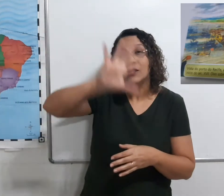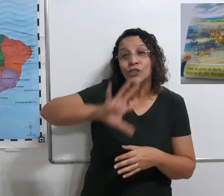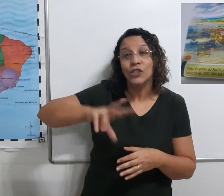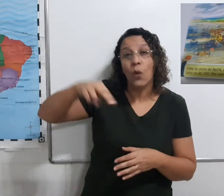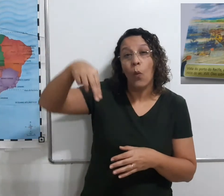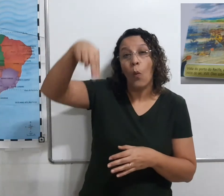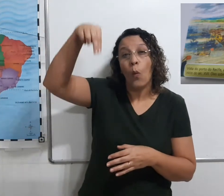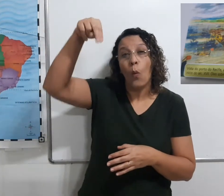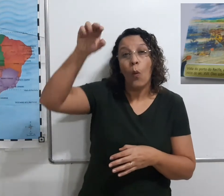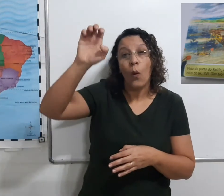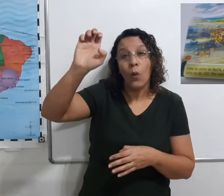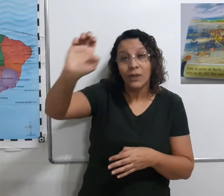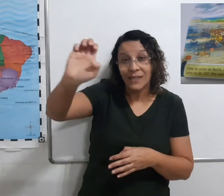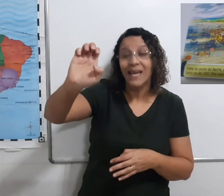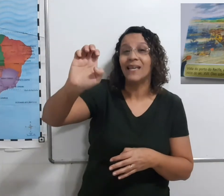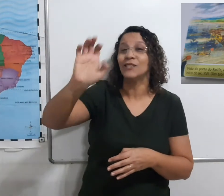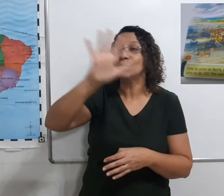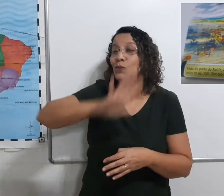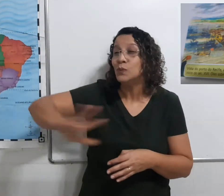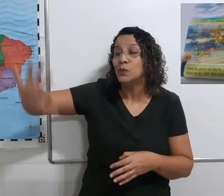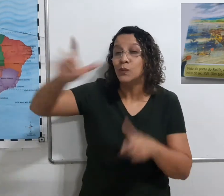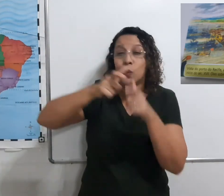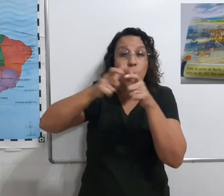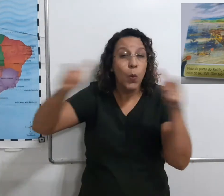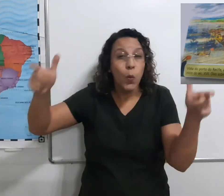e populosa do país.